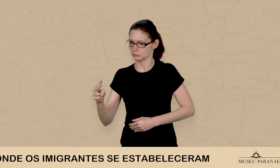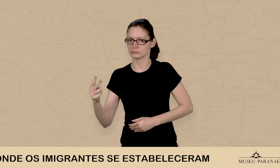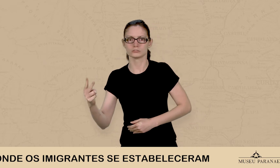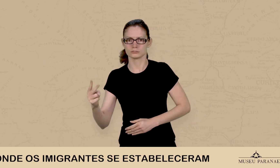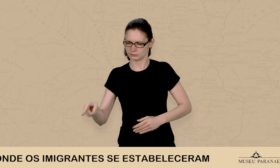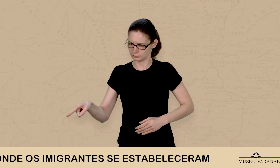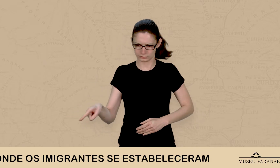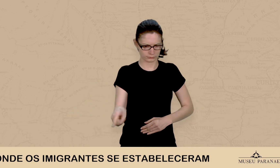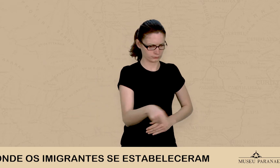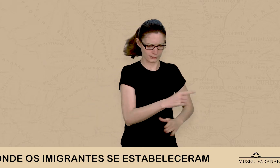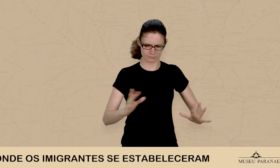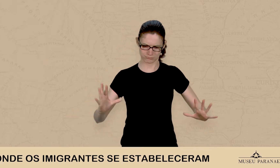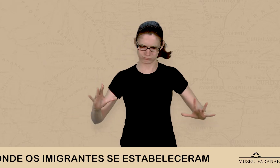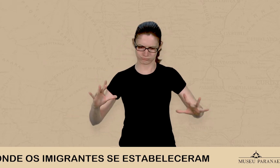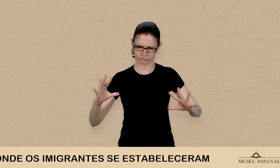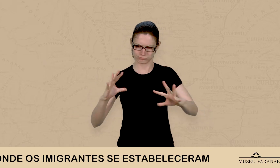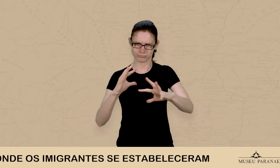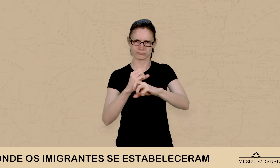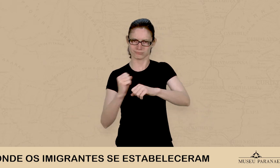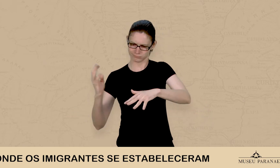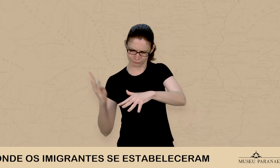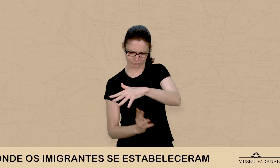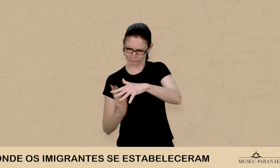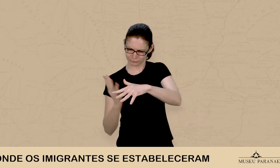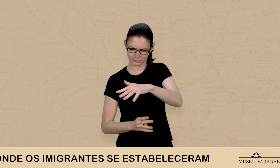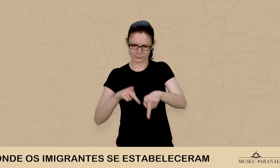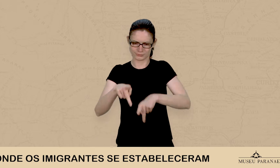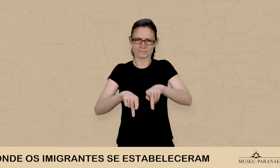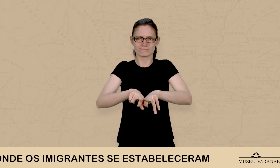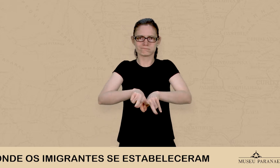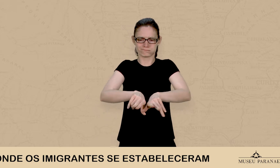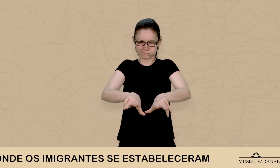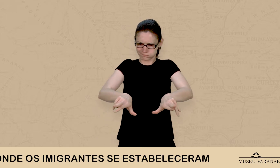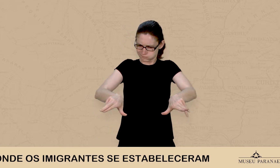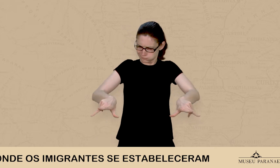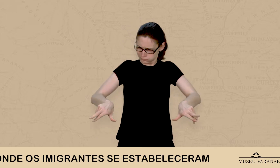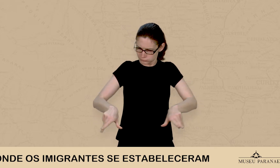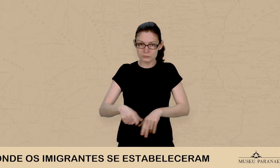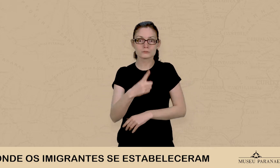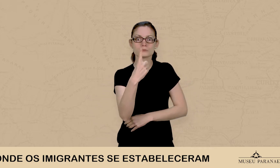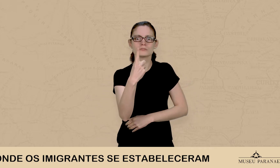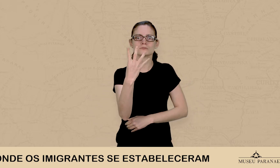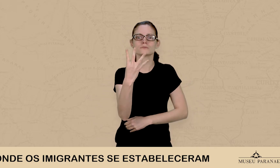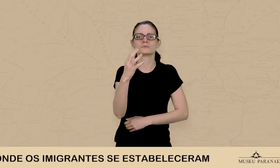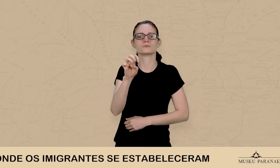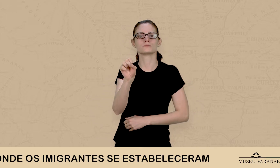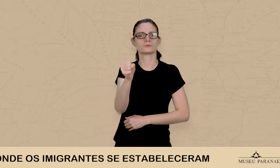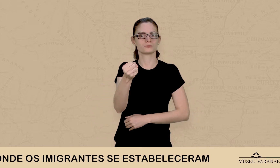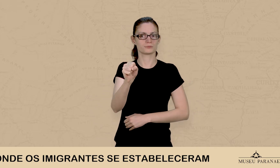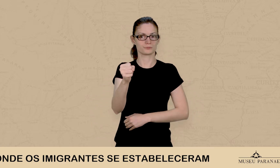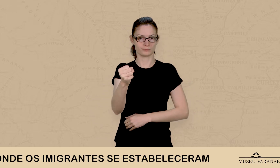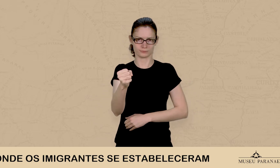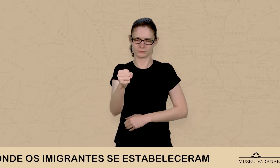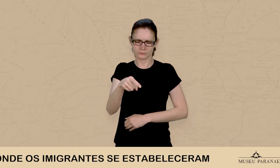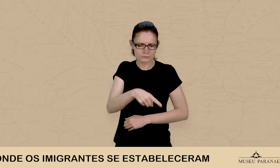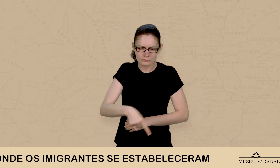1952, foram implantadas 148 colônias. Uma